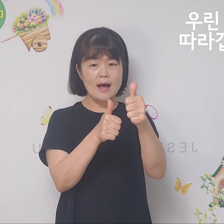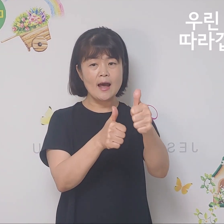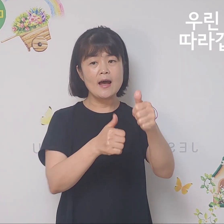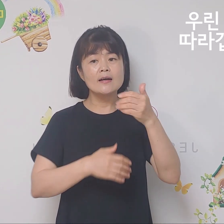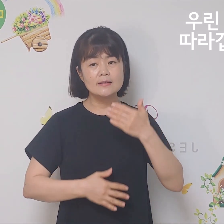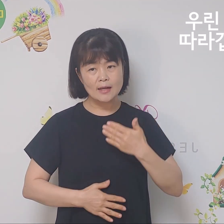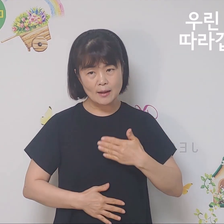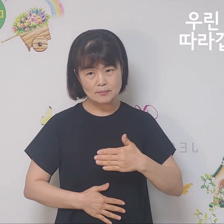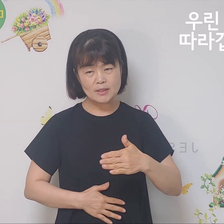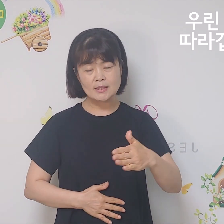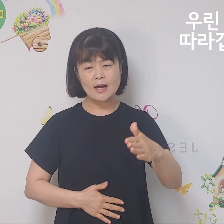따라갑니다.